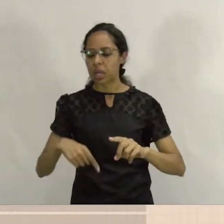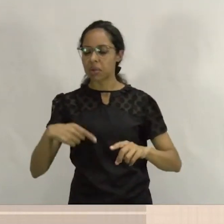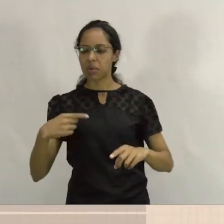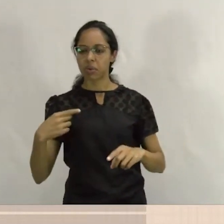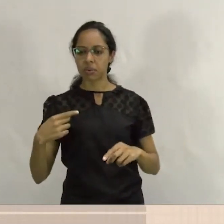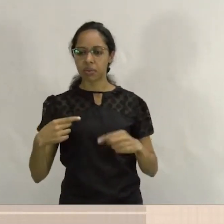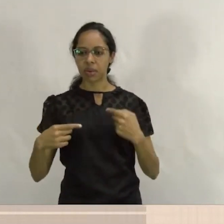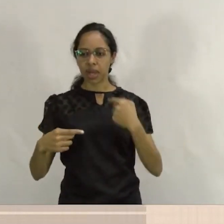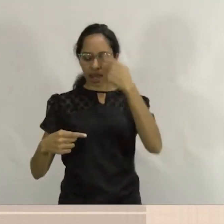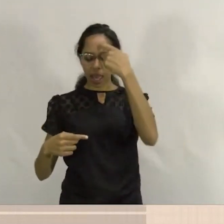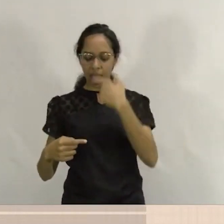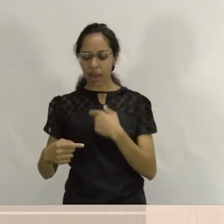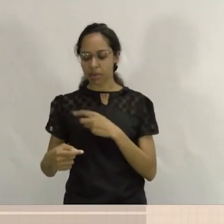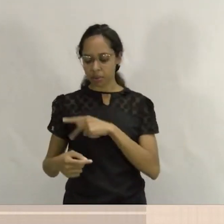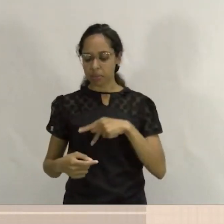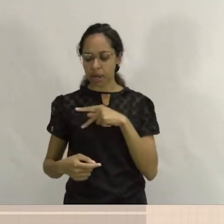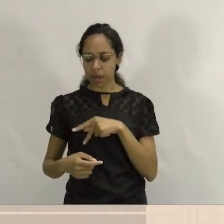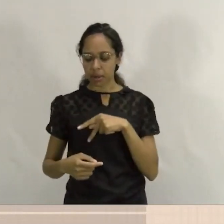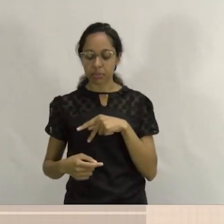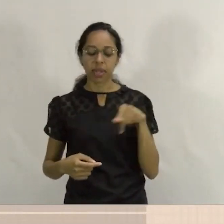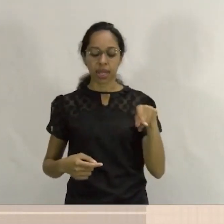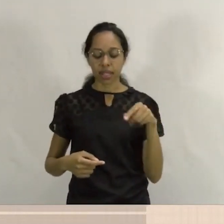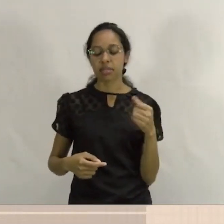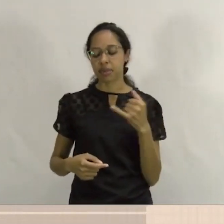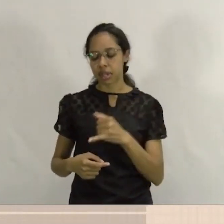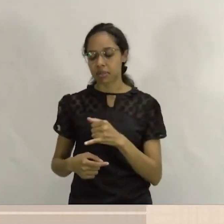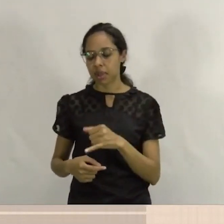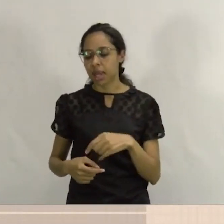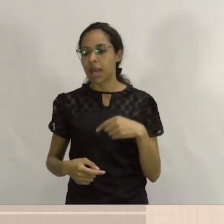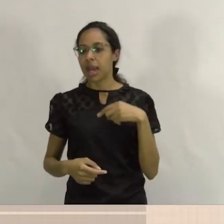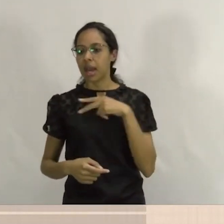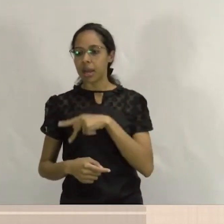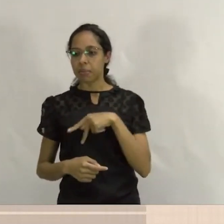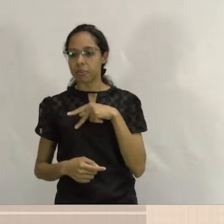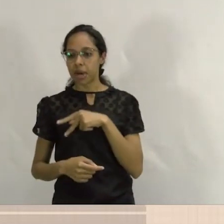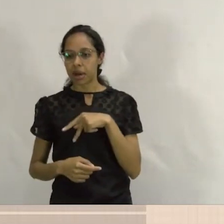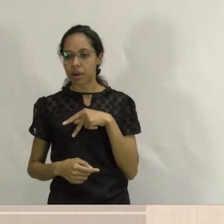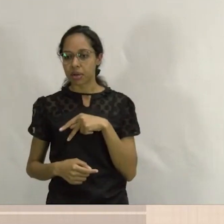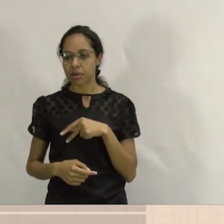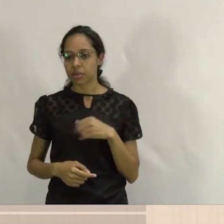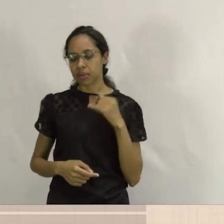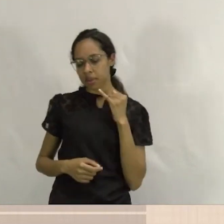Paulo abriu o coração aqui, rasgou o coração dele. Timóteo,